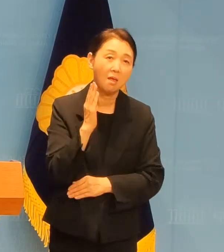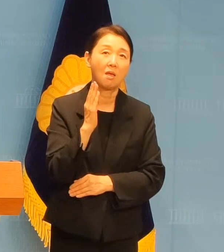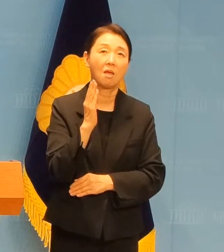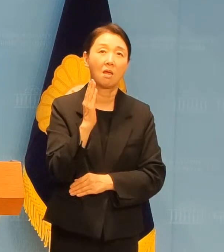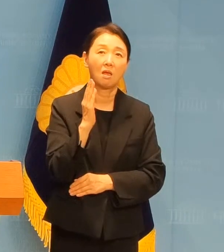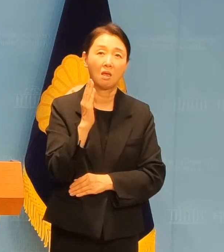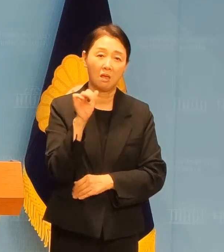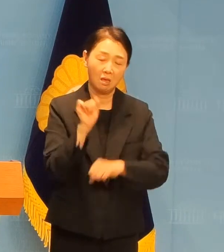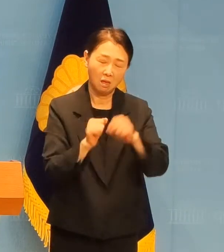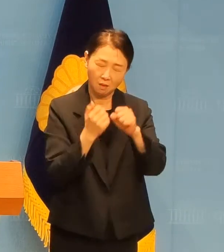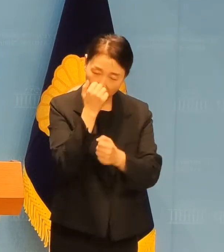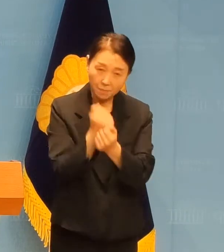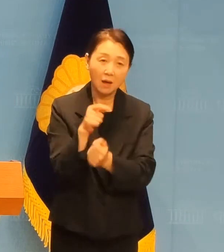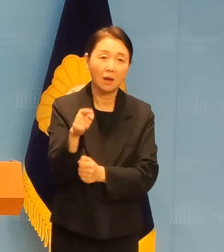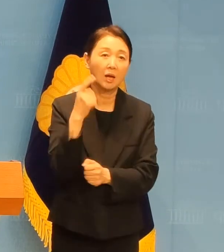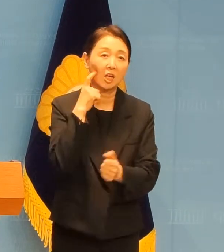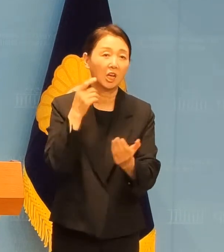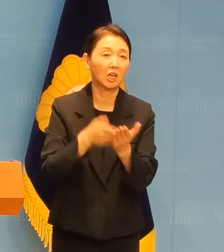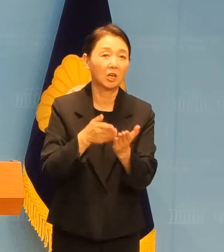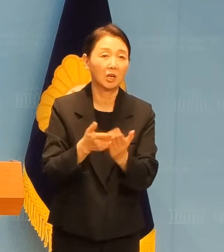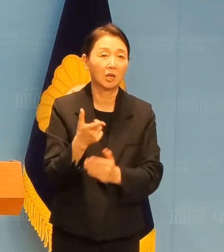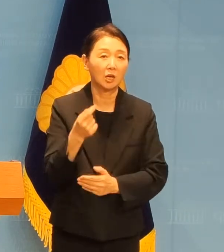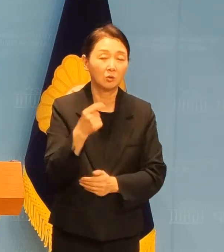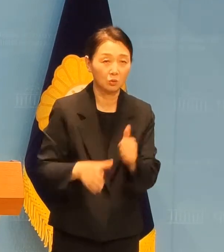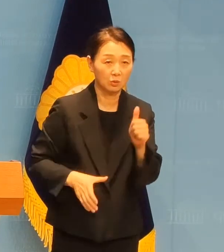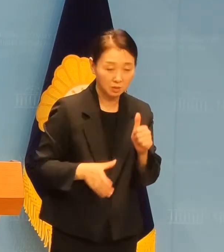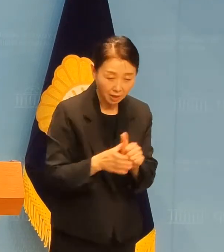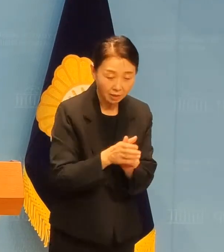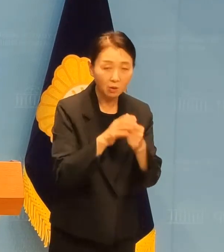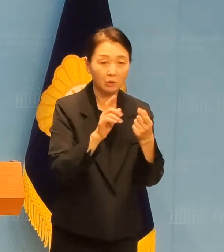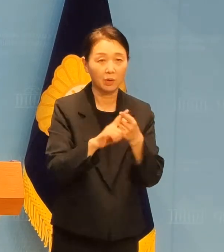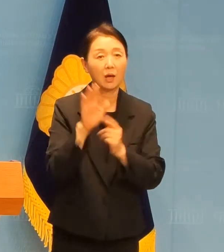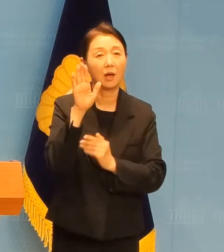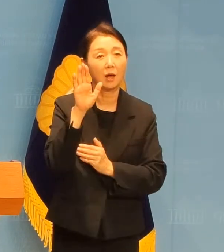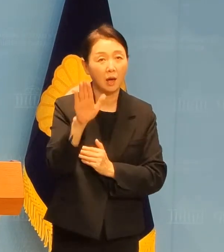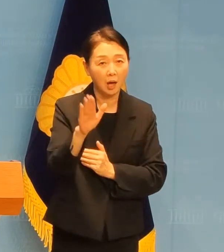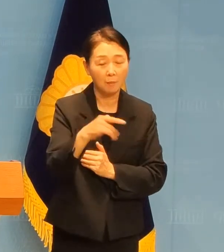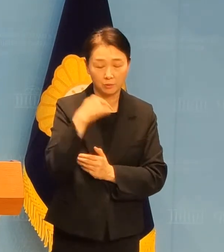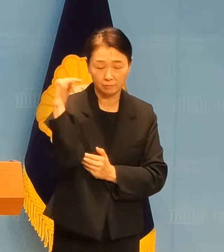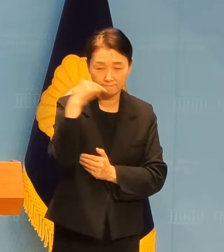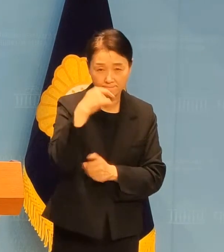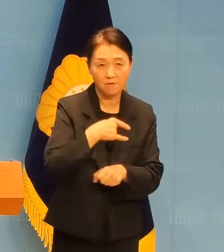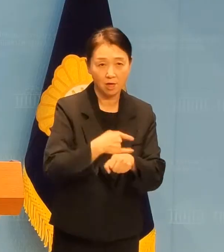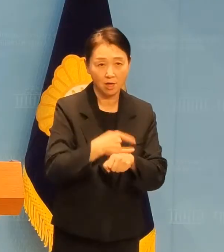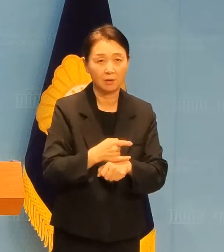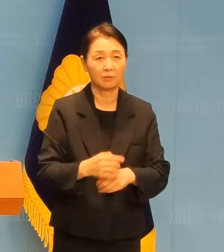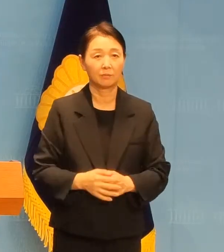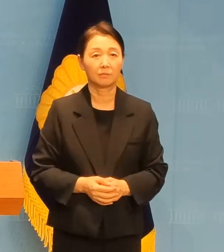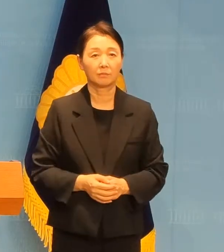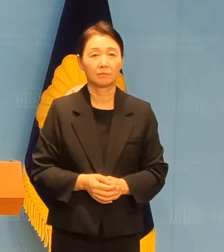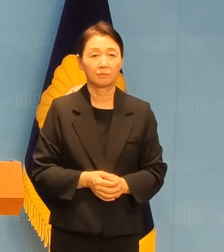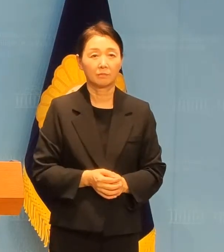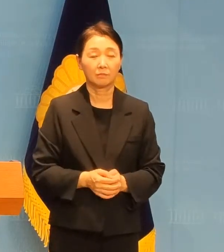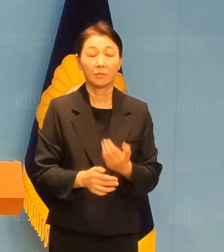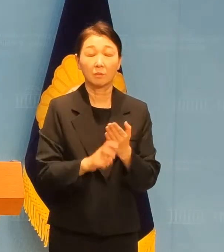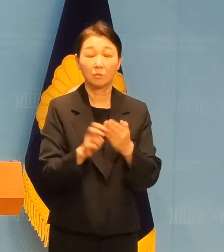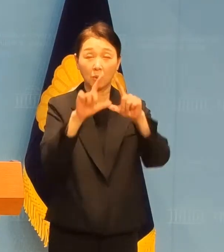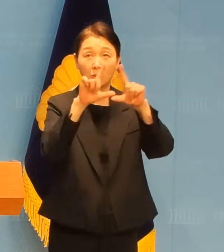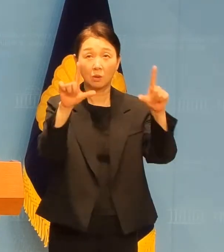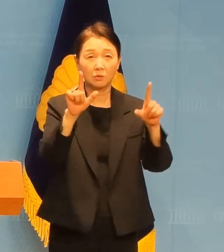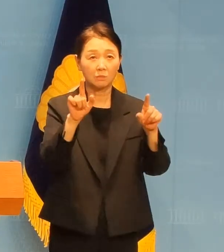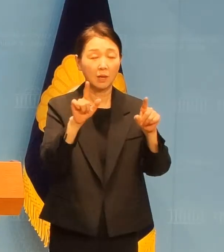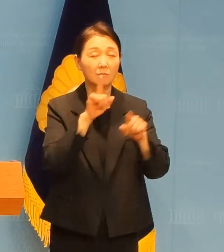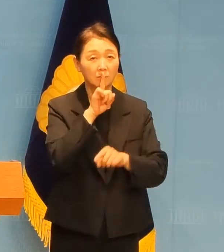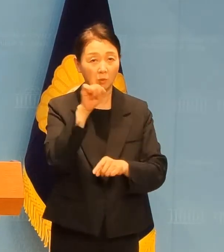선을 넘는 무분별한 가짜뉴스 및 테러 협박에 대해서는 앞으로도 엄중히 대응하겠습니다. 불법 현수막 대응